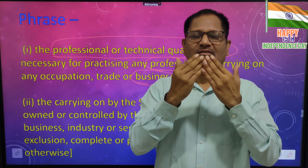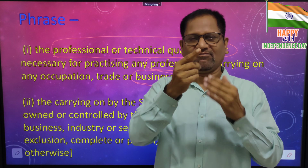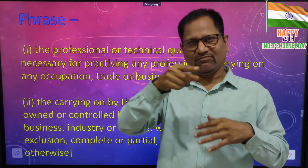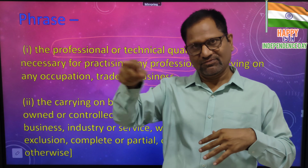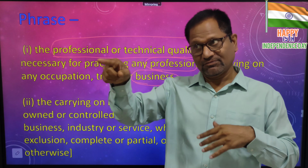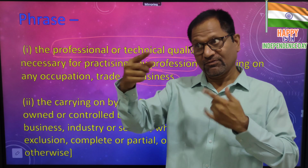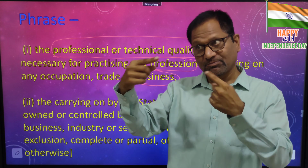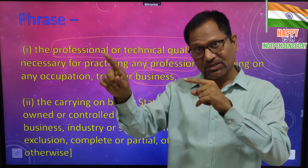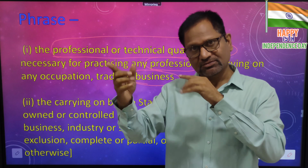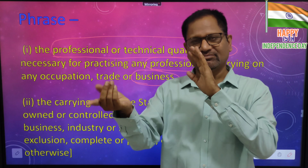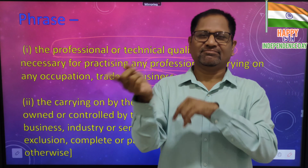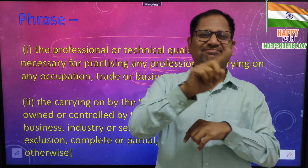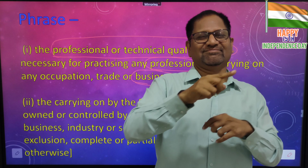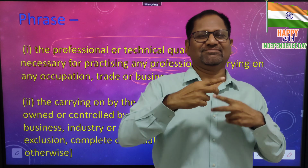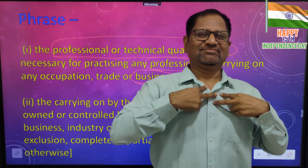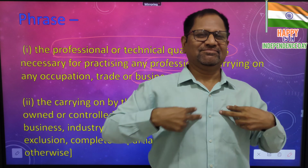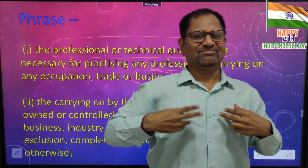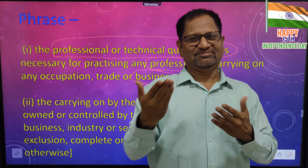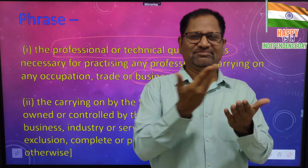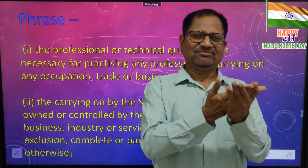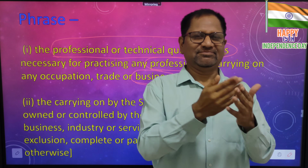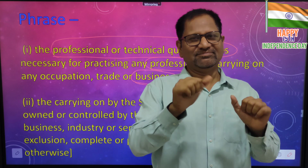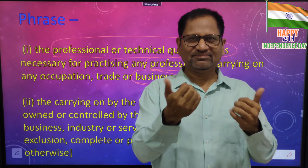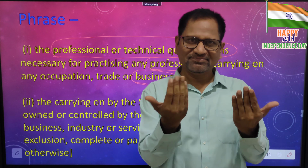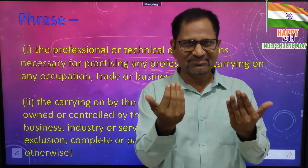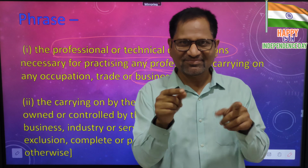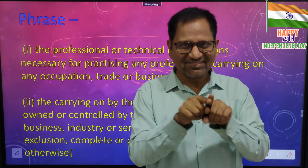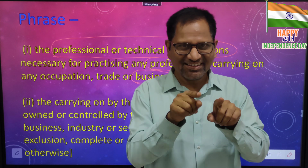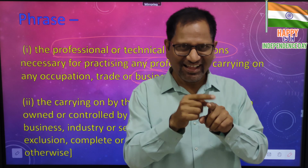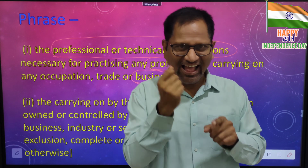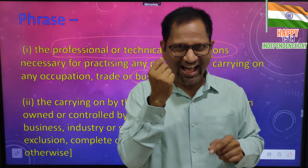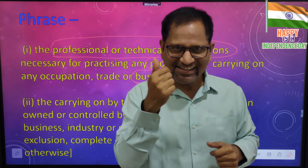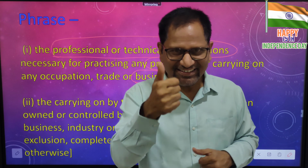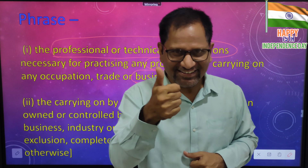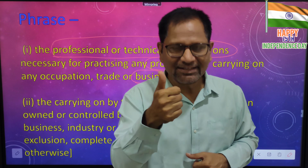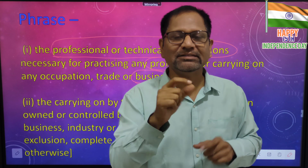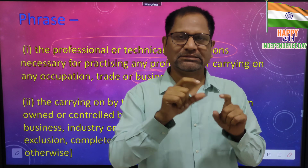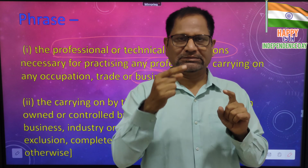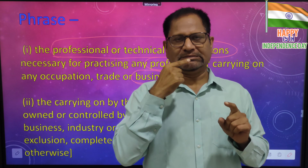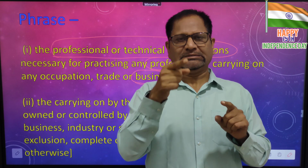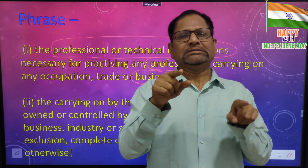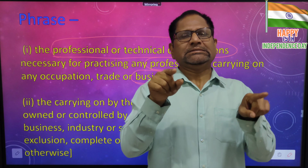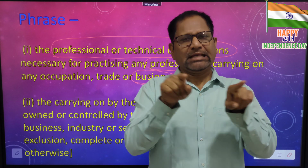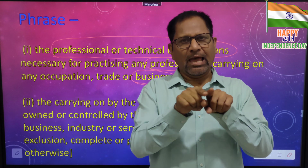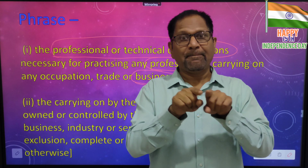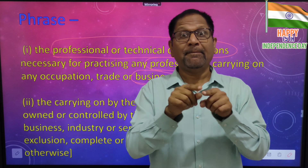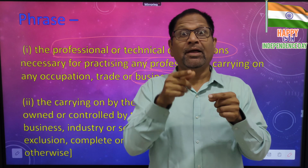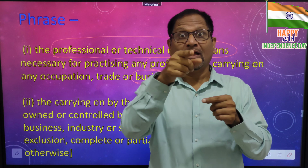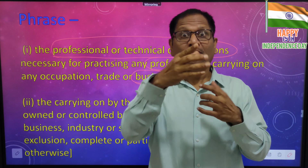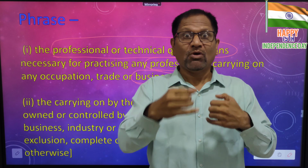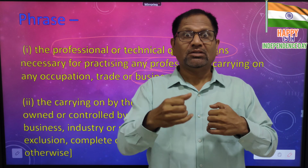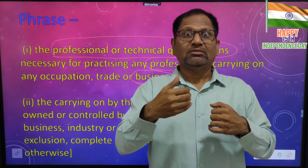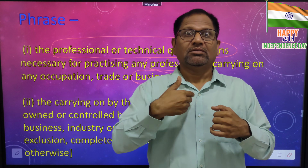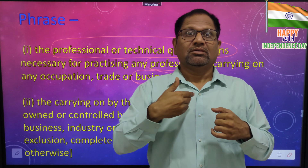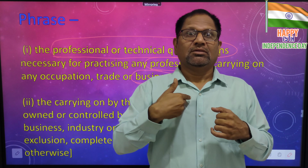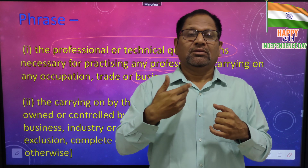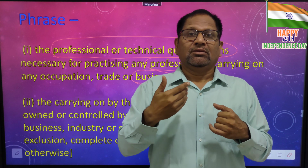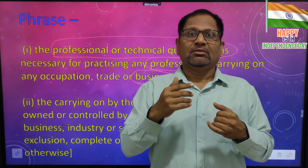LLB की पढ़ाई करनी होगी, और जब लॉ कर लेंगे उसके बाद आप वकालत कर सकते हैं। ये ही बहुत महत्वपूर्ण चीज़